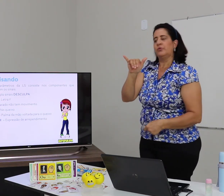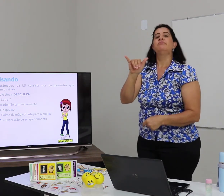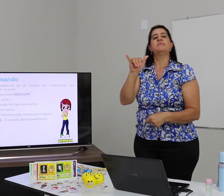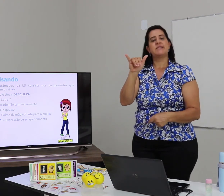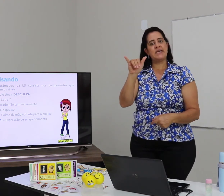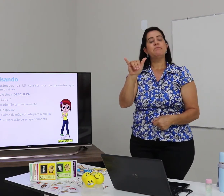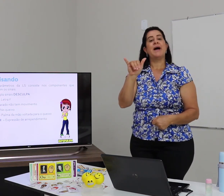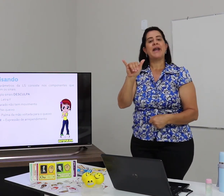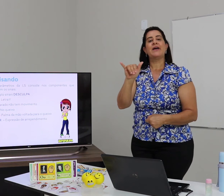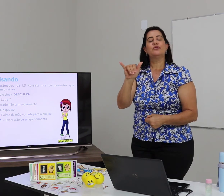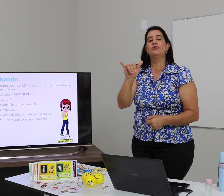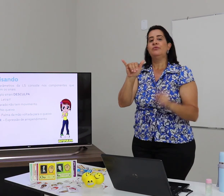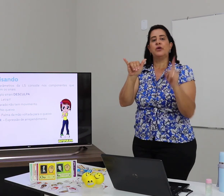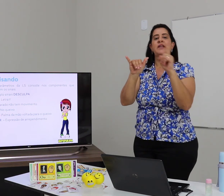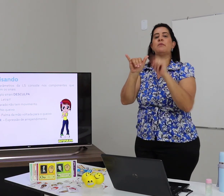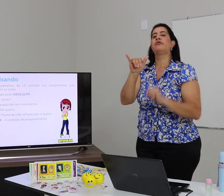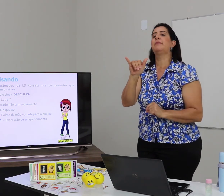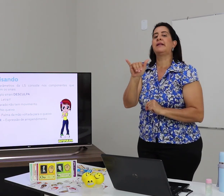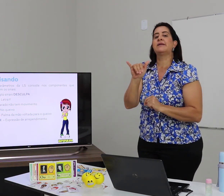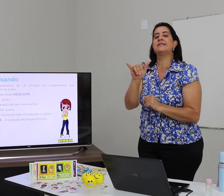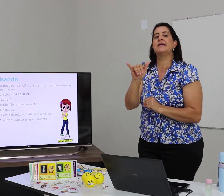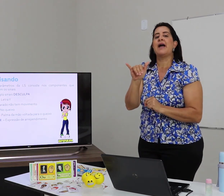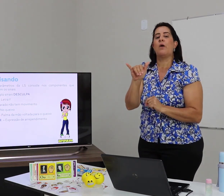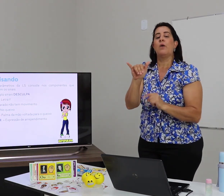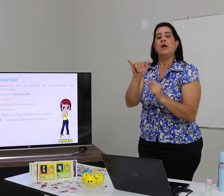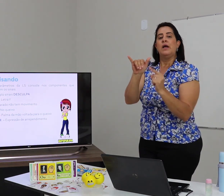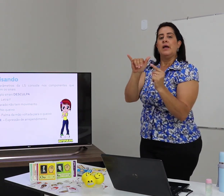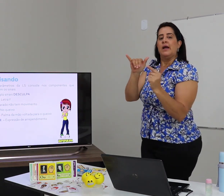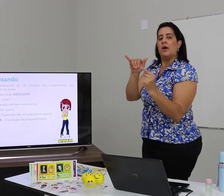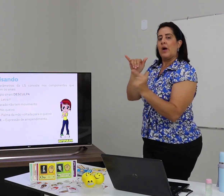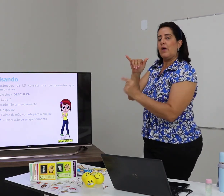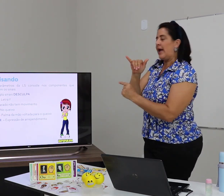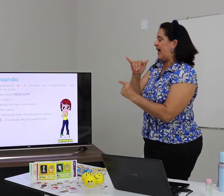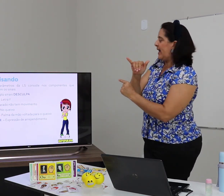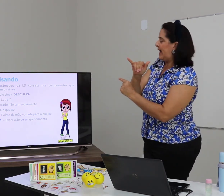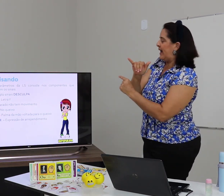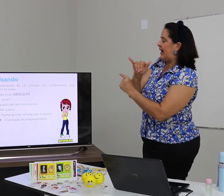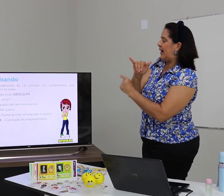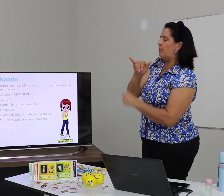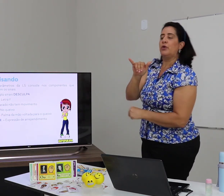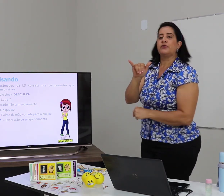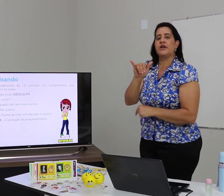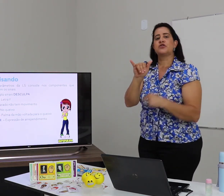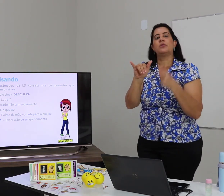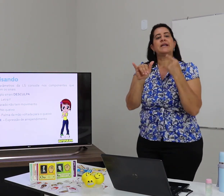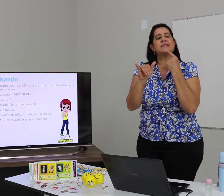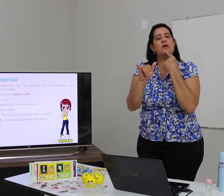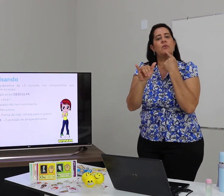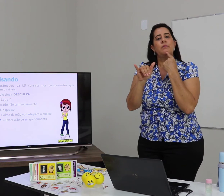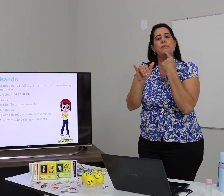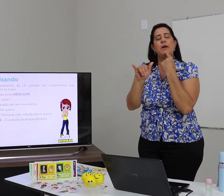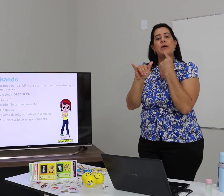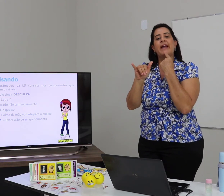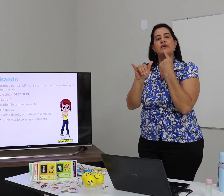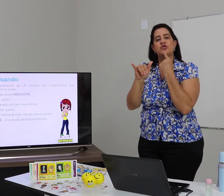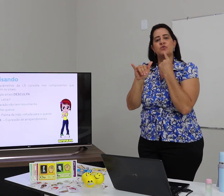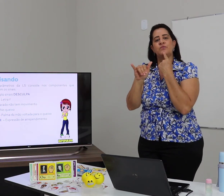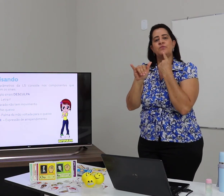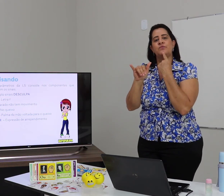Parado? Sim, parado. Não tem movimento esse sinal. Qual é o ponto de articulação? Meu queixo.